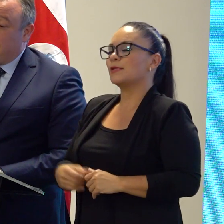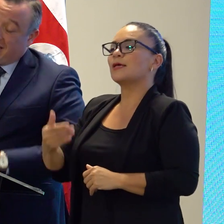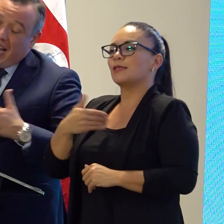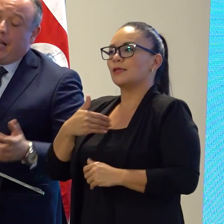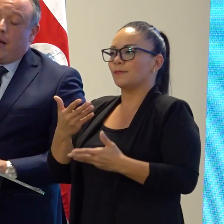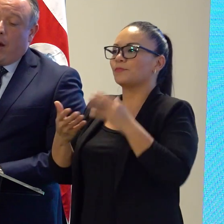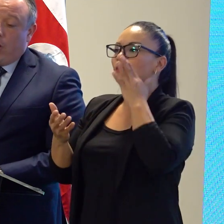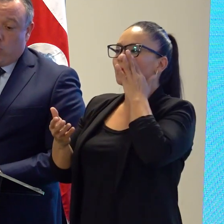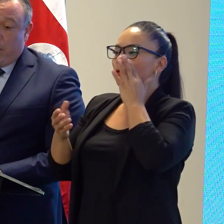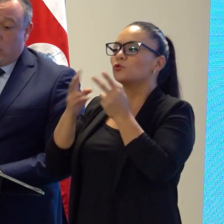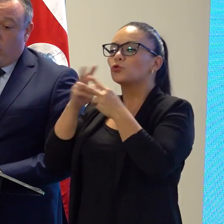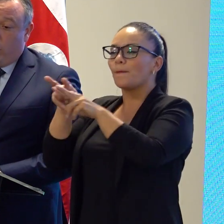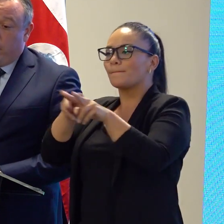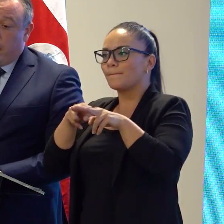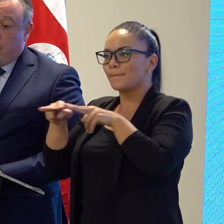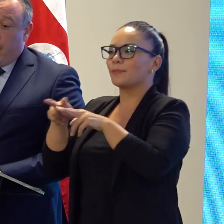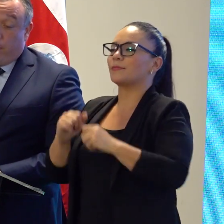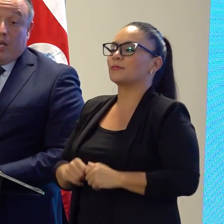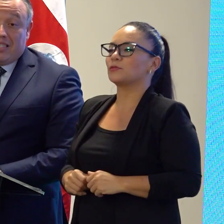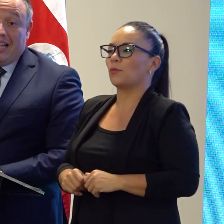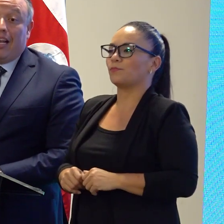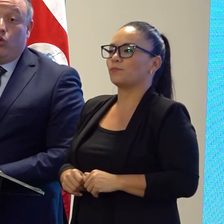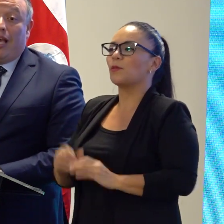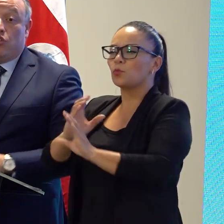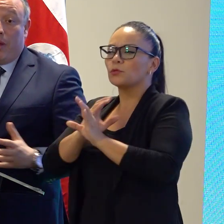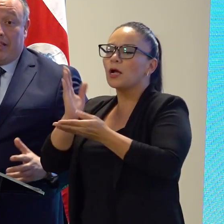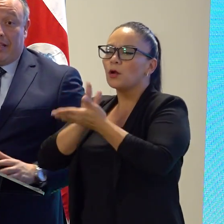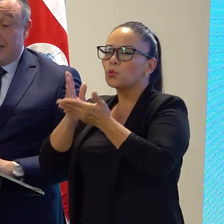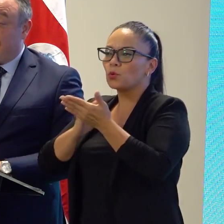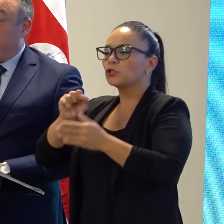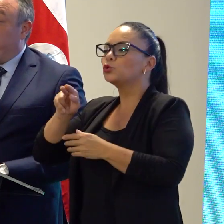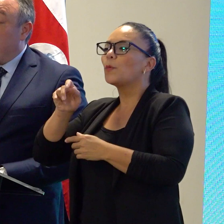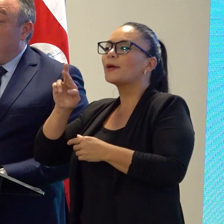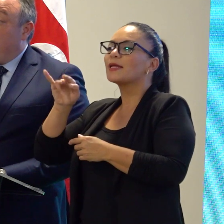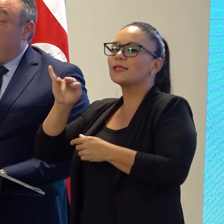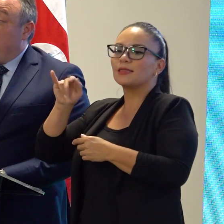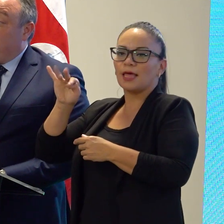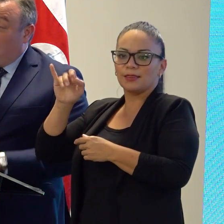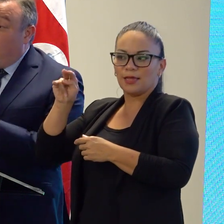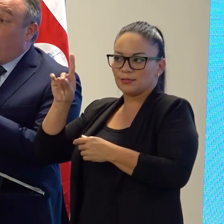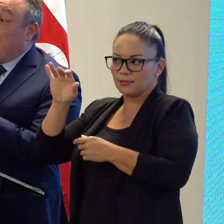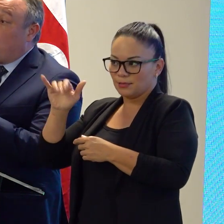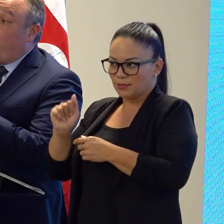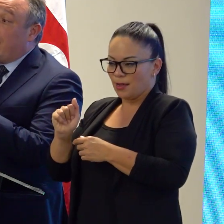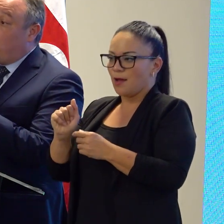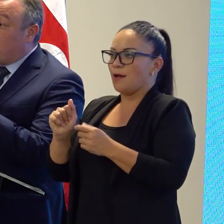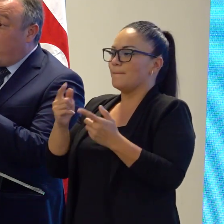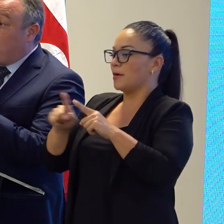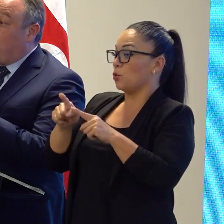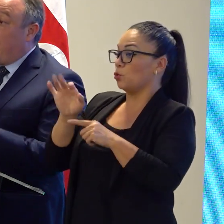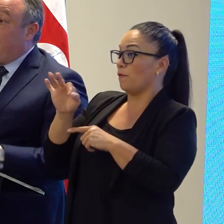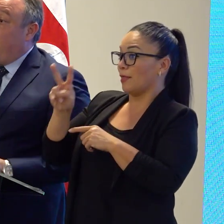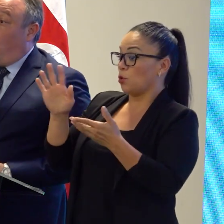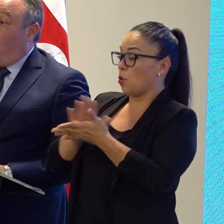que están bajo la supervisión prudencial de alguna de las superintendencias pero sin duda alguna estos 92